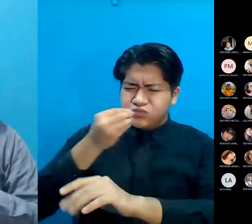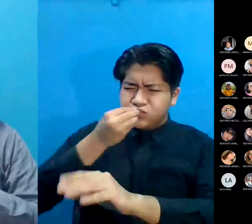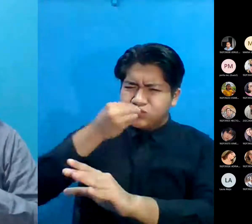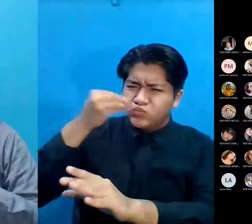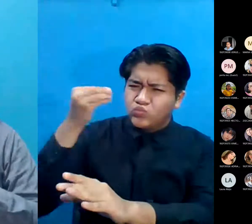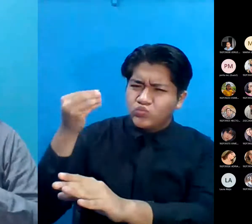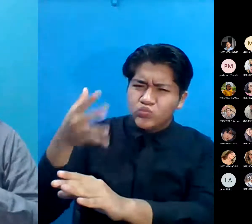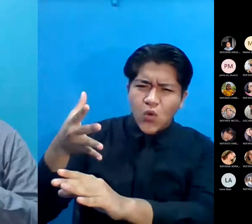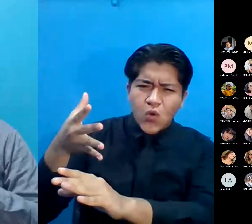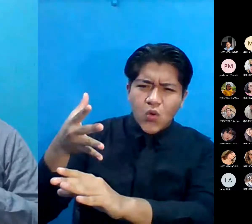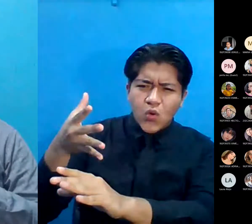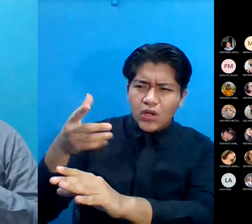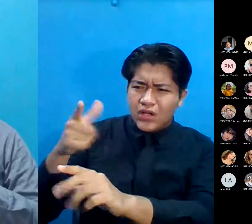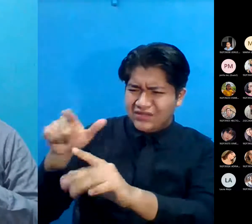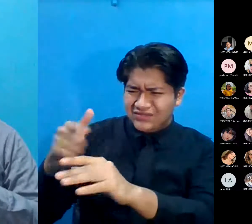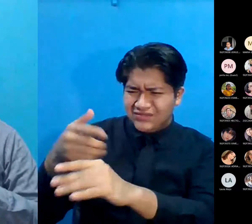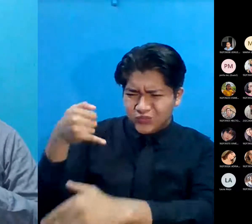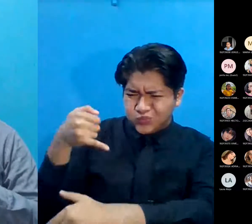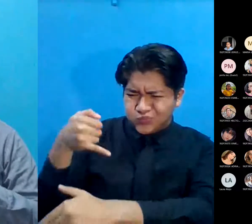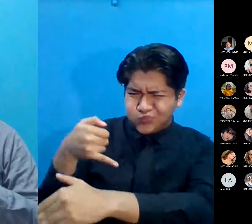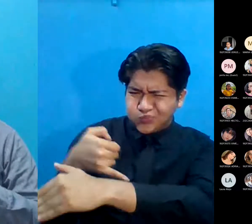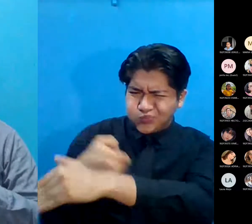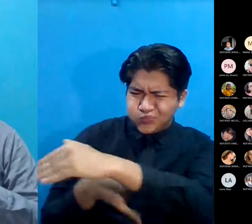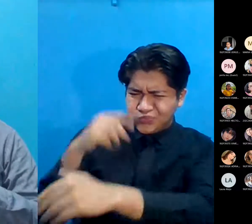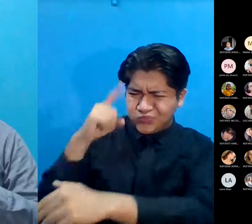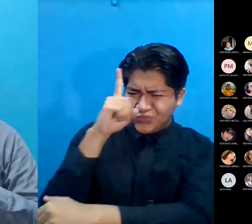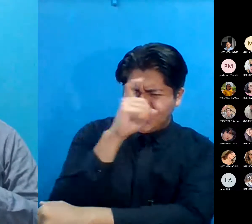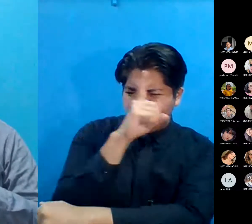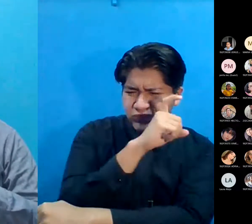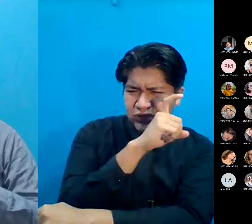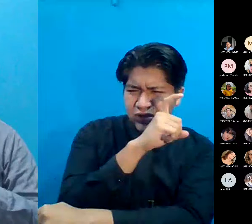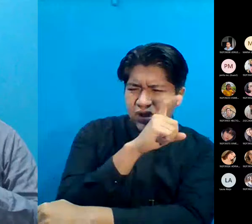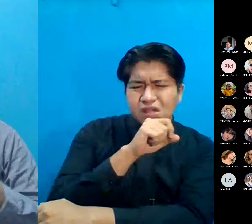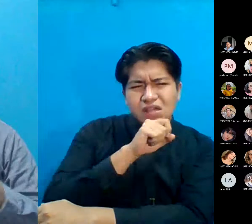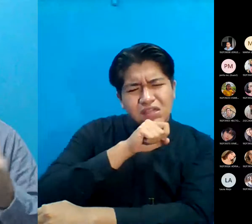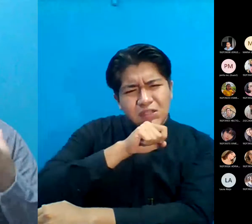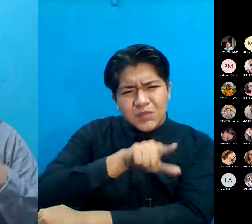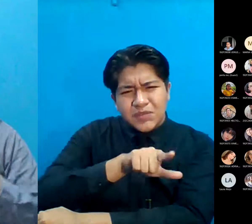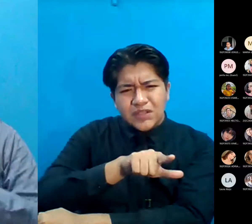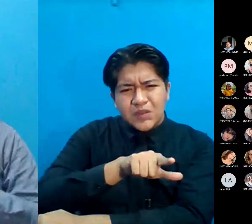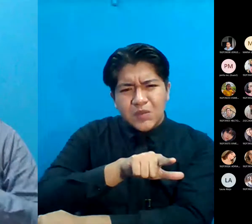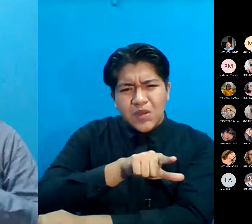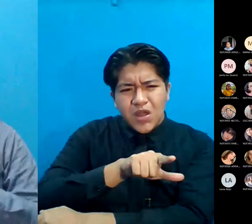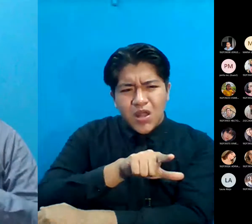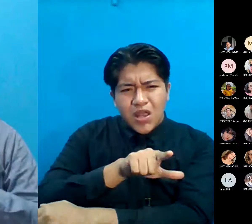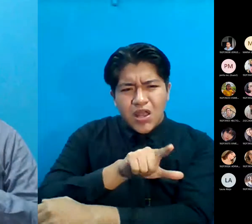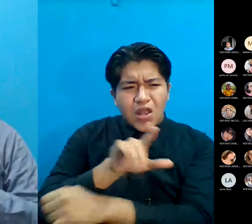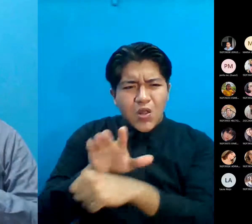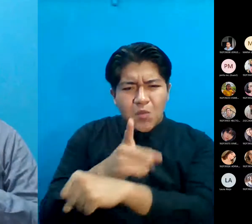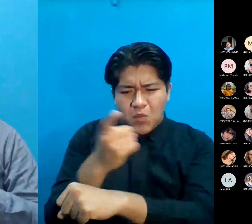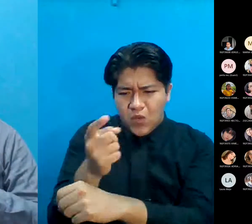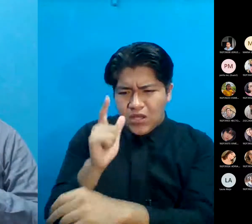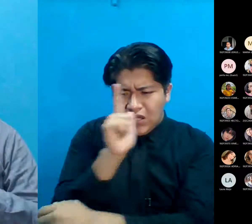muy compleja, además de poder naturalizarse.